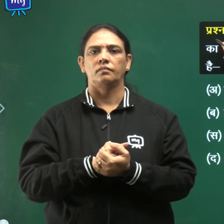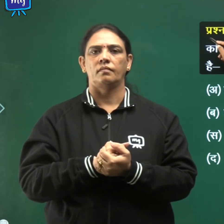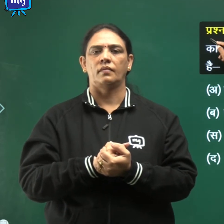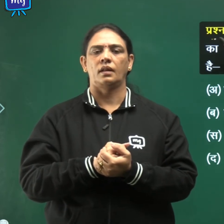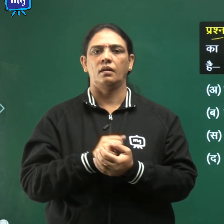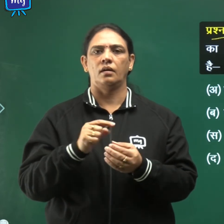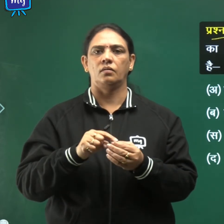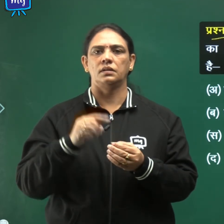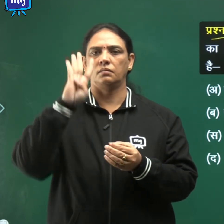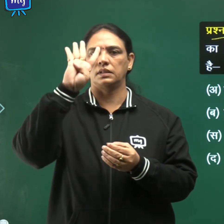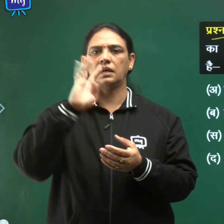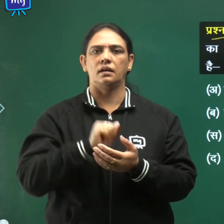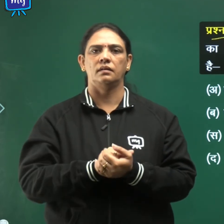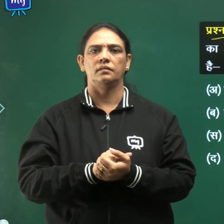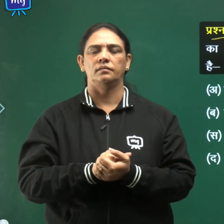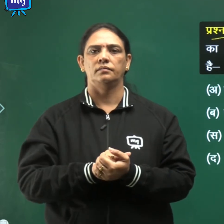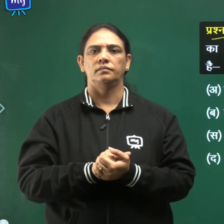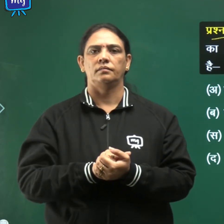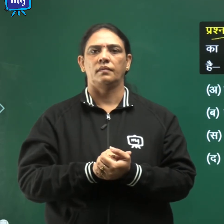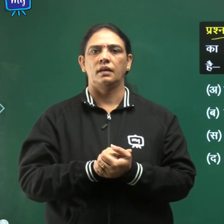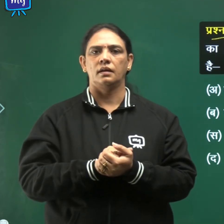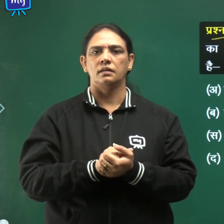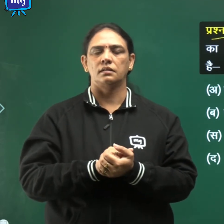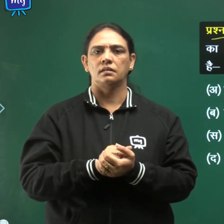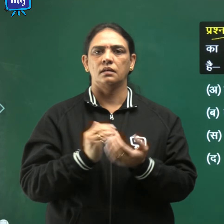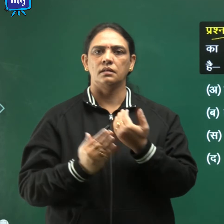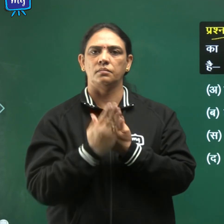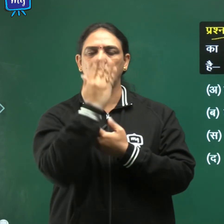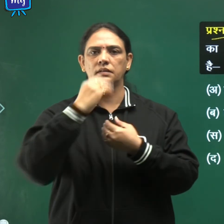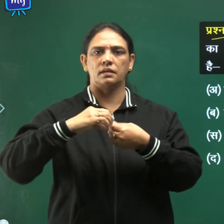प्रश्न नंबर 4, स्पर्श रेखा